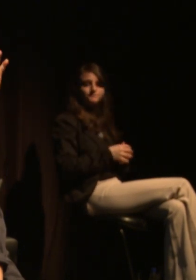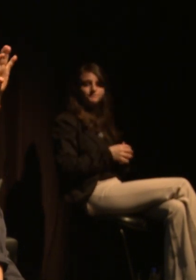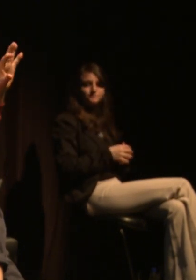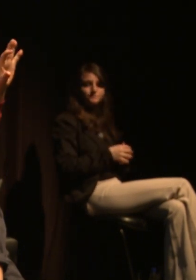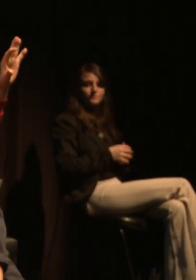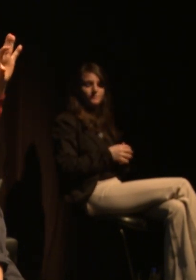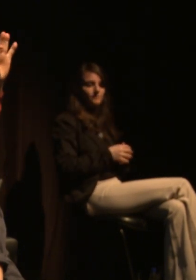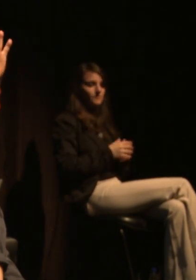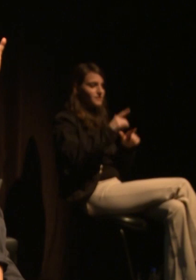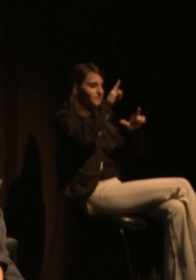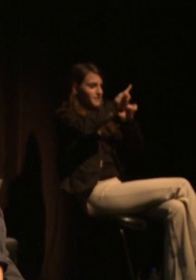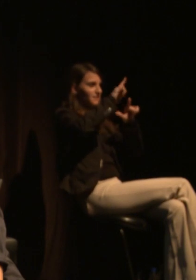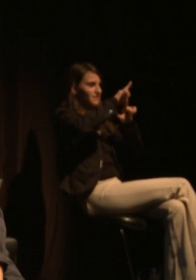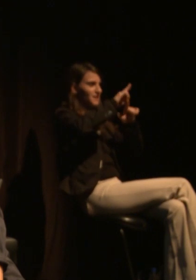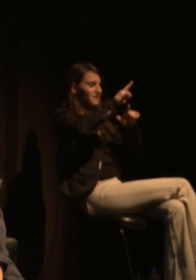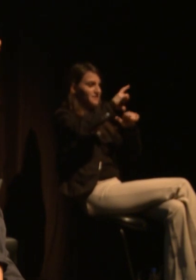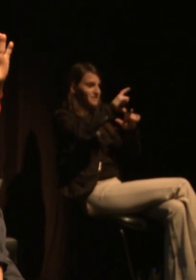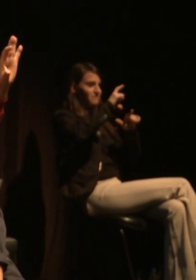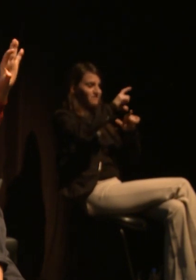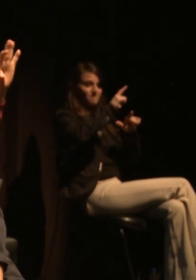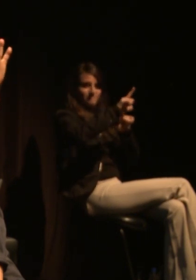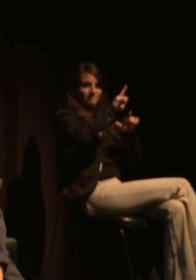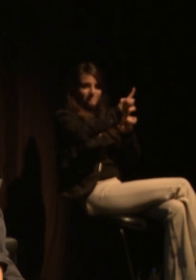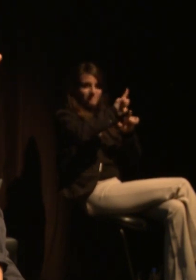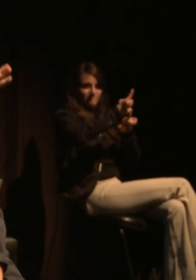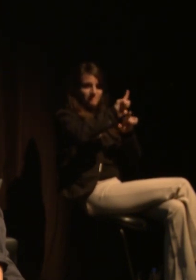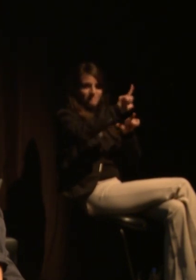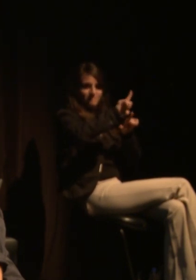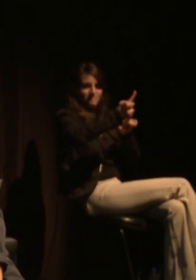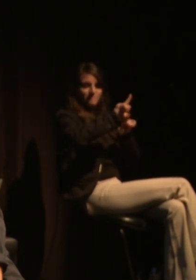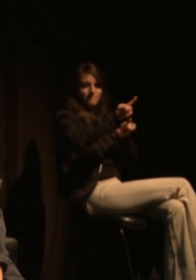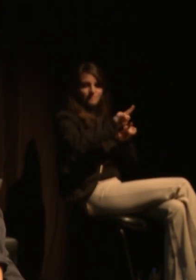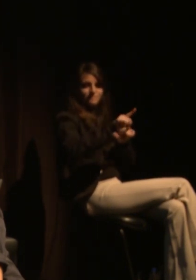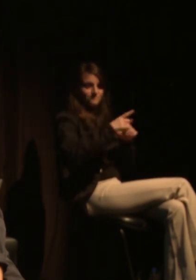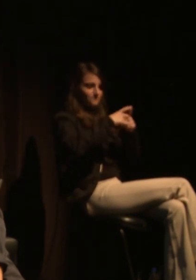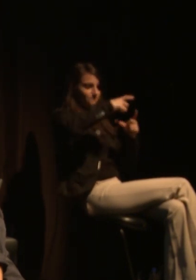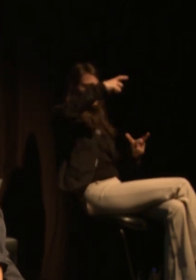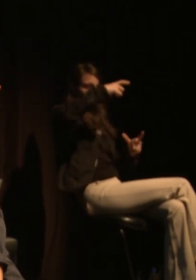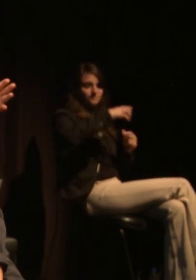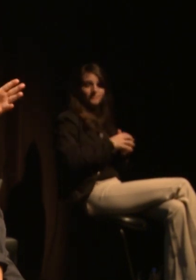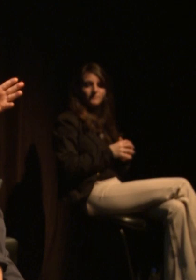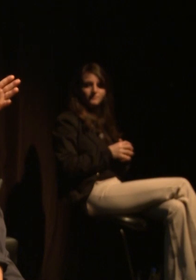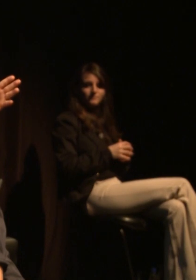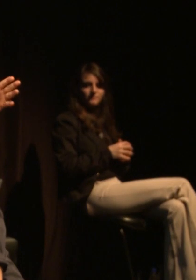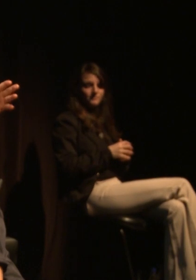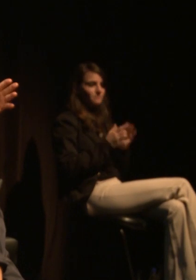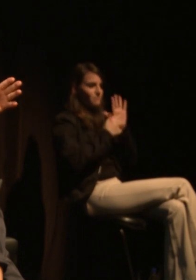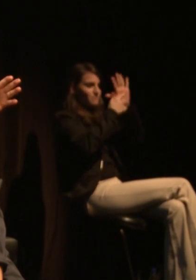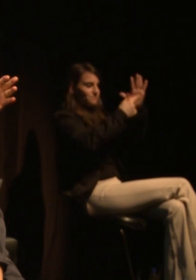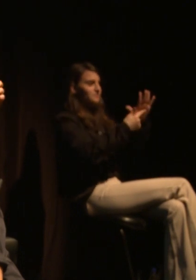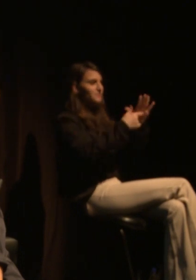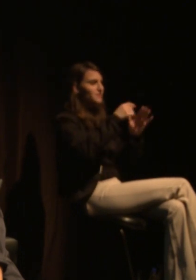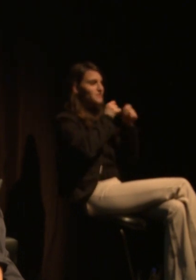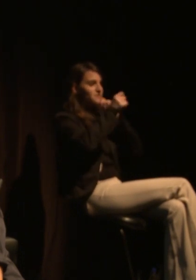Que vinha em letras garrafais, como se dizia, assim, na primeira página, um chamado e tal. E dava destaque ao repórter, porque